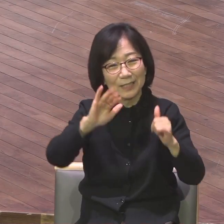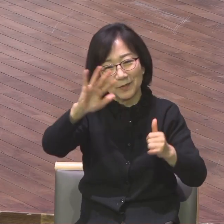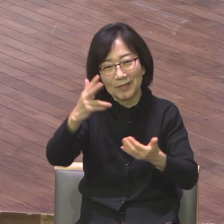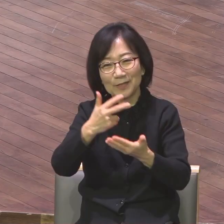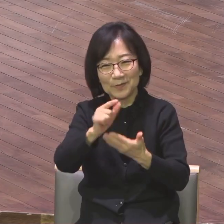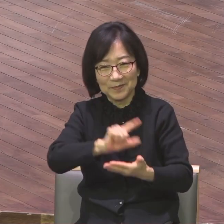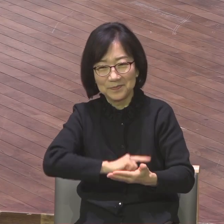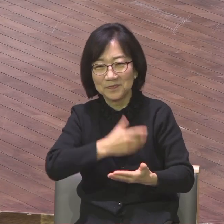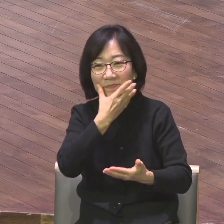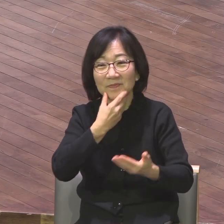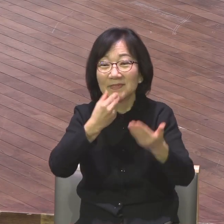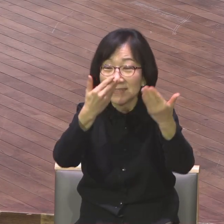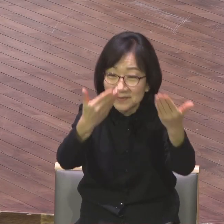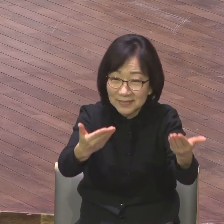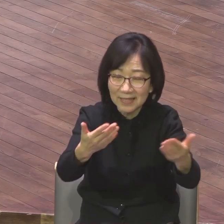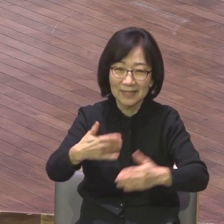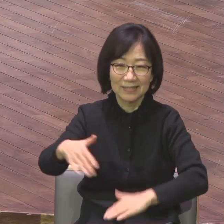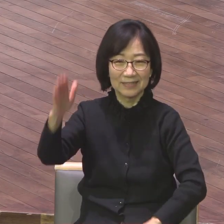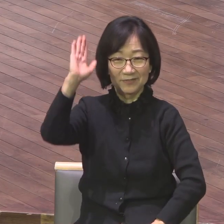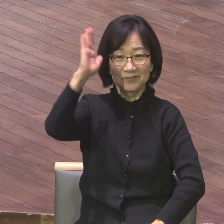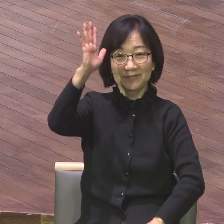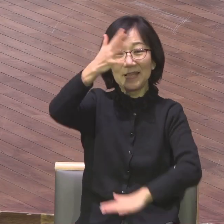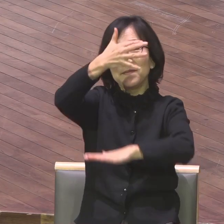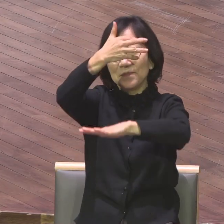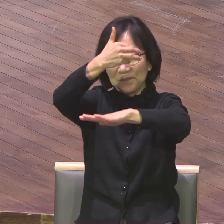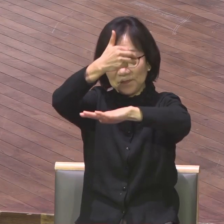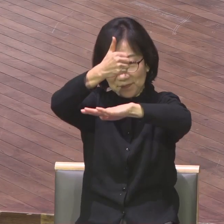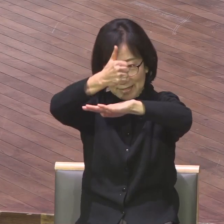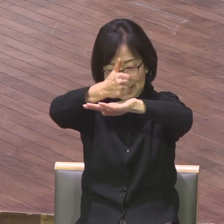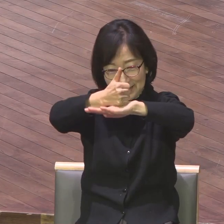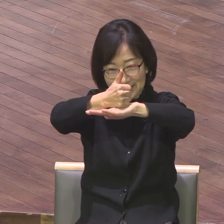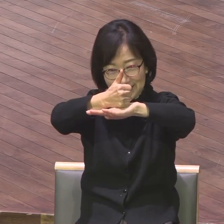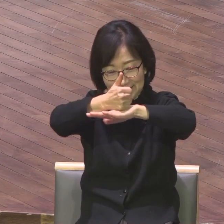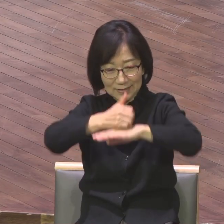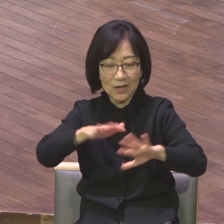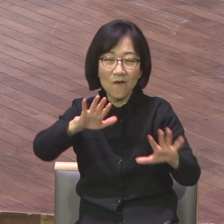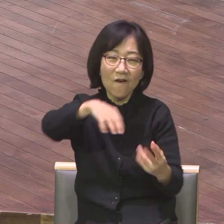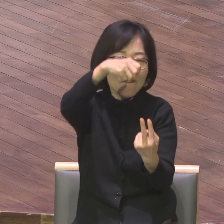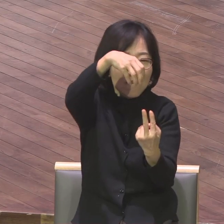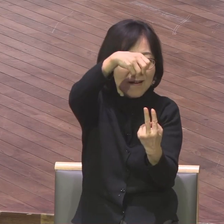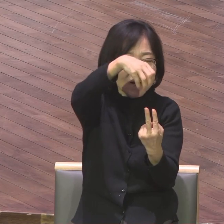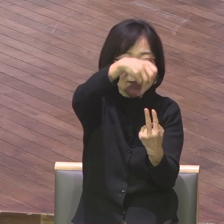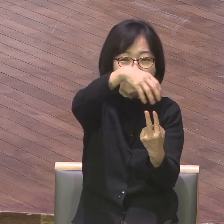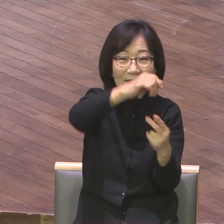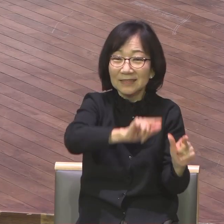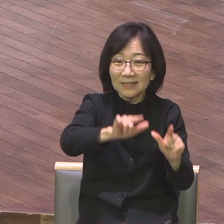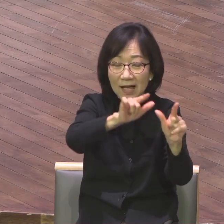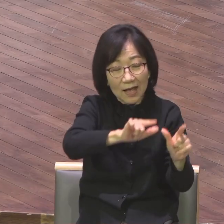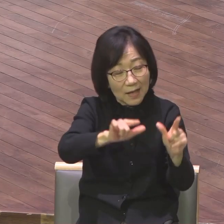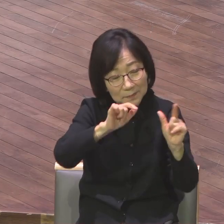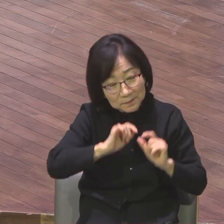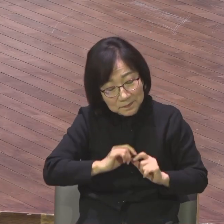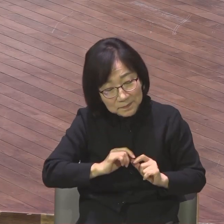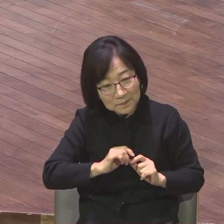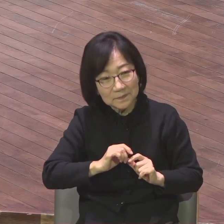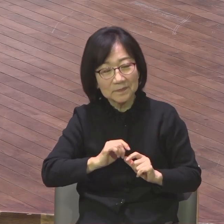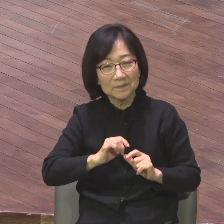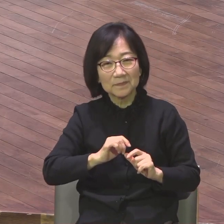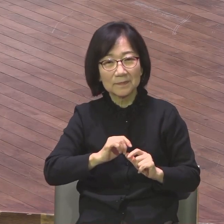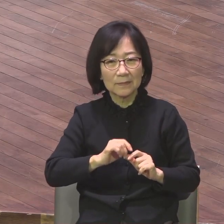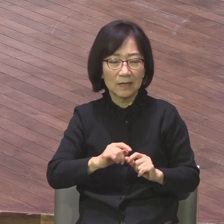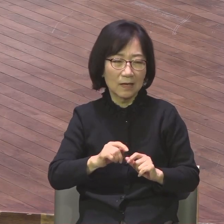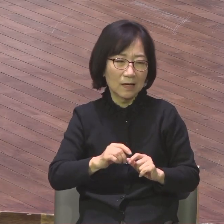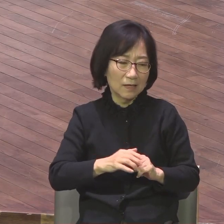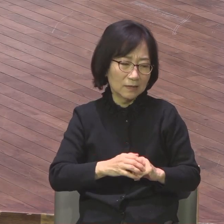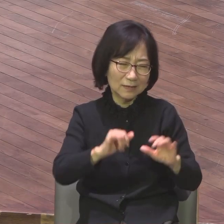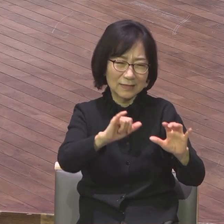축복합니다. 결론입니다. 오늘 본문에서 강조되는 세례 요한의 삶을 보면 이 땅에서의 삶은